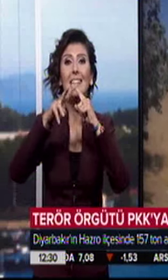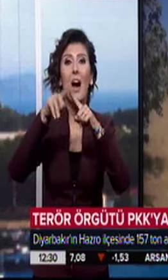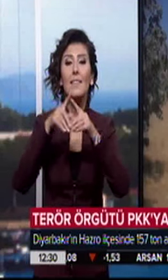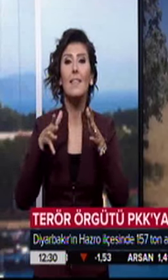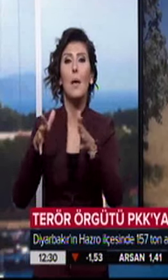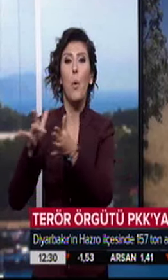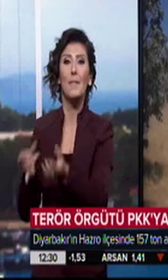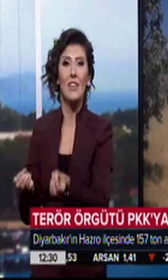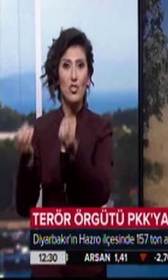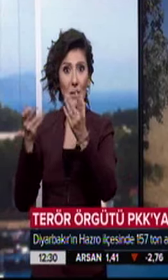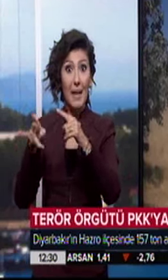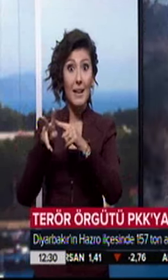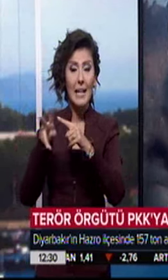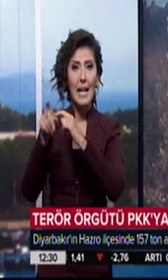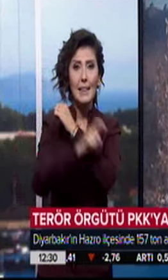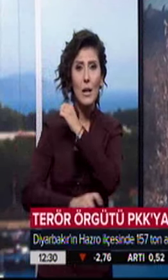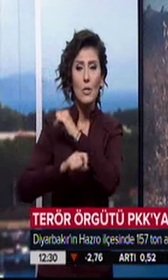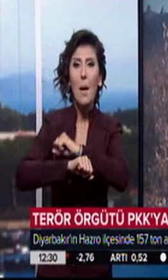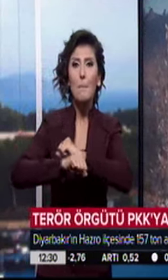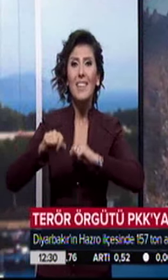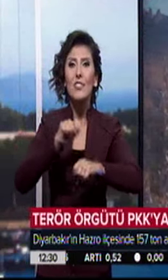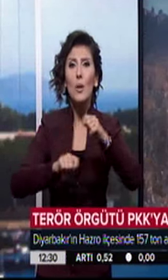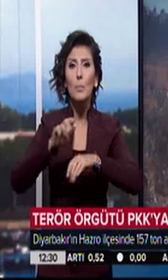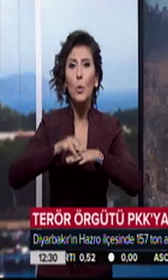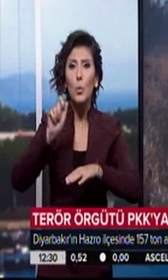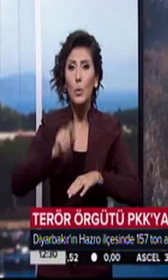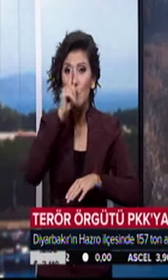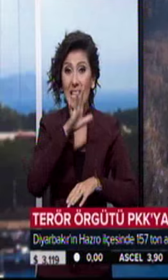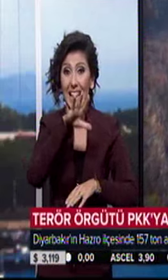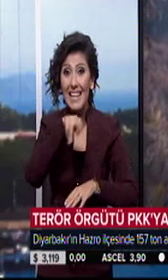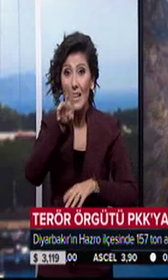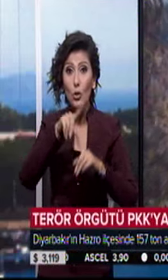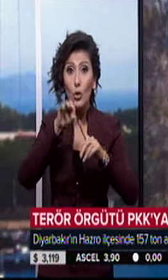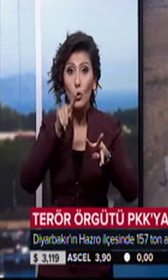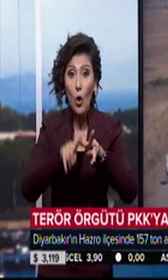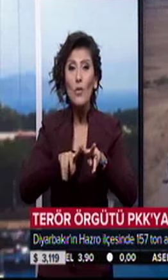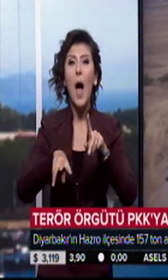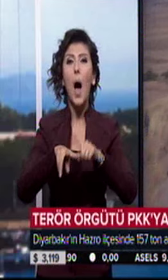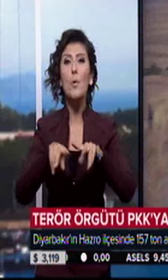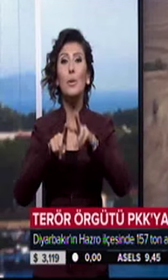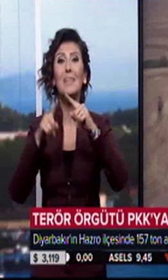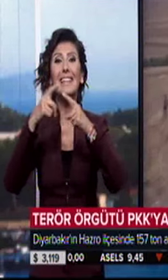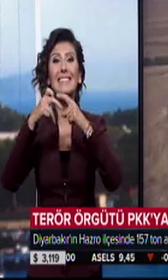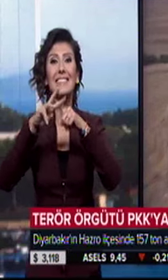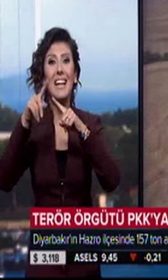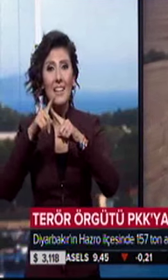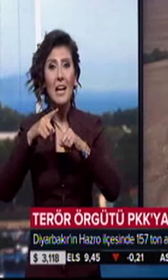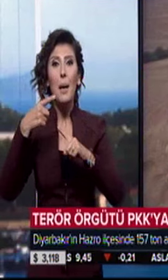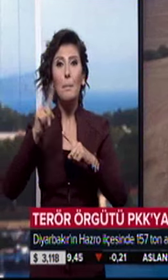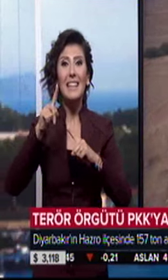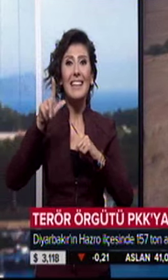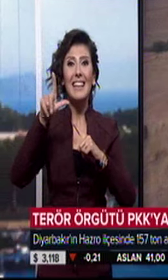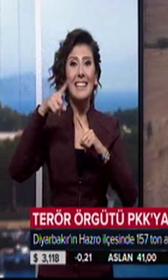PKK'lı teröristlerin patlayıcı yapımında kullandığı 157 ton amonyum nitrat ve 1000 litre faturasız akaryakıt ele